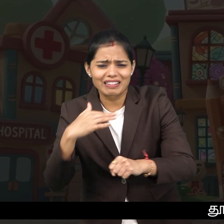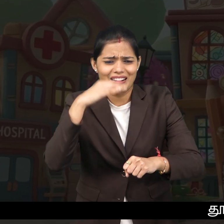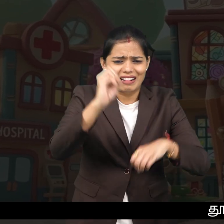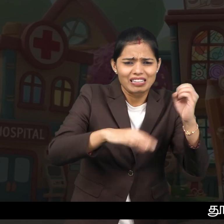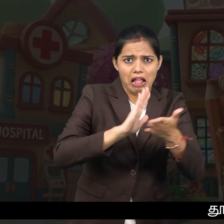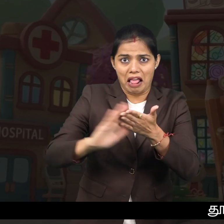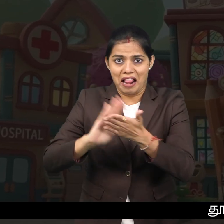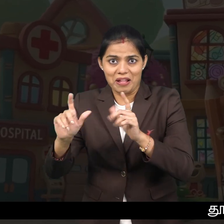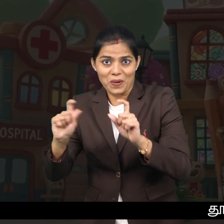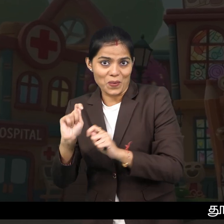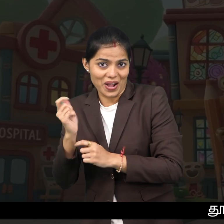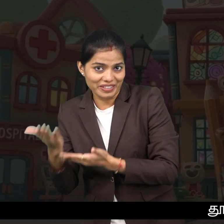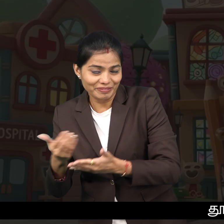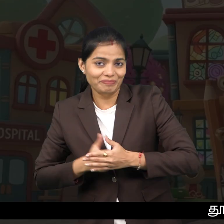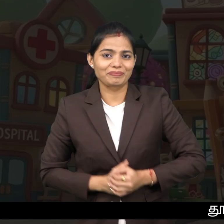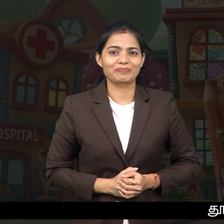தூய்மை சேவைகள்,